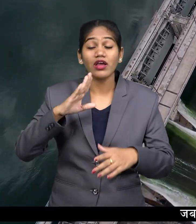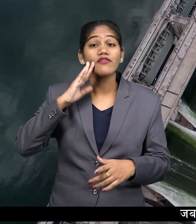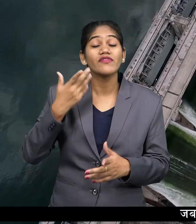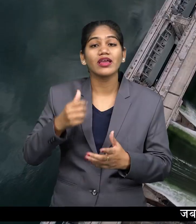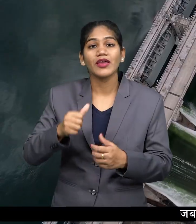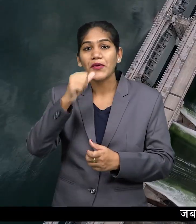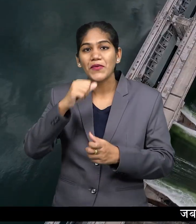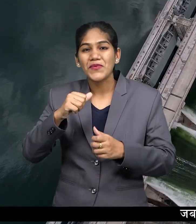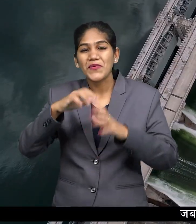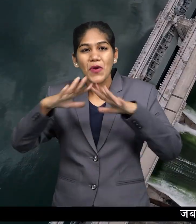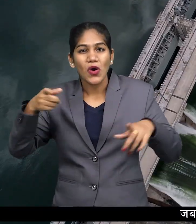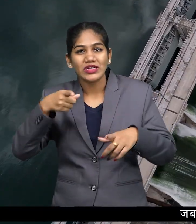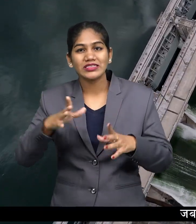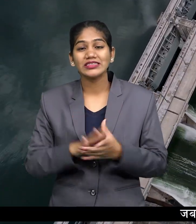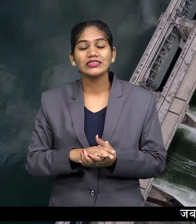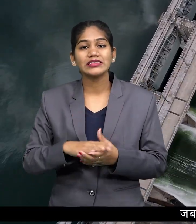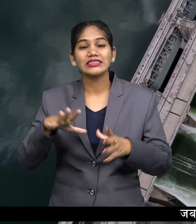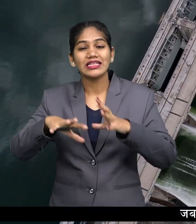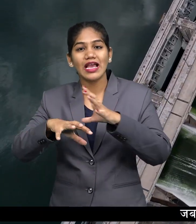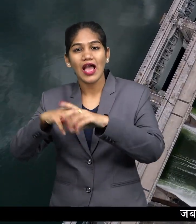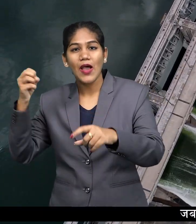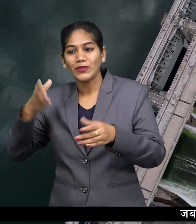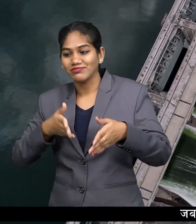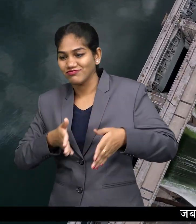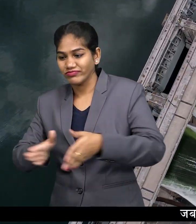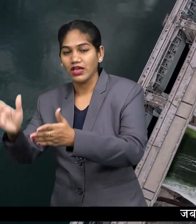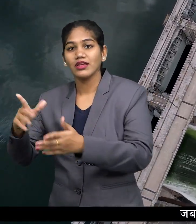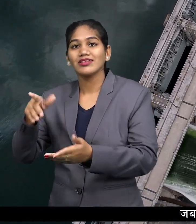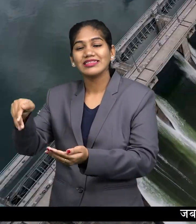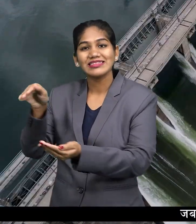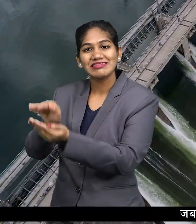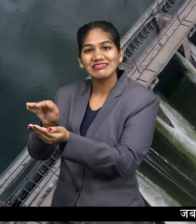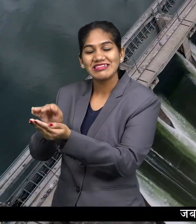जब बांधों से पानी छोड़ा जाता है।